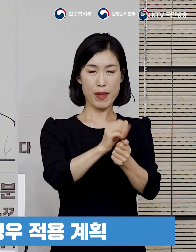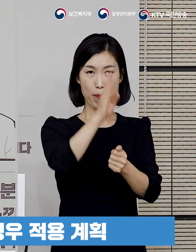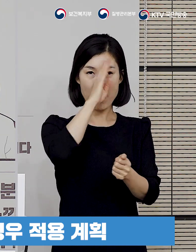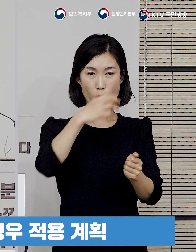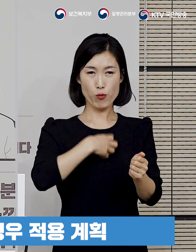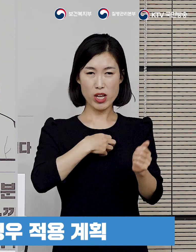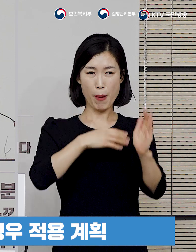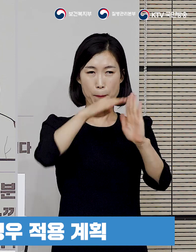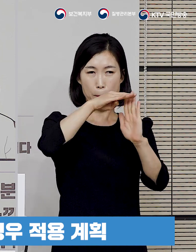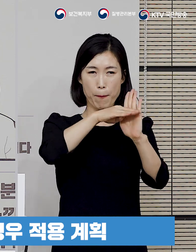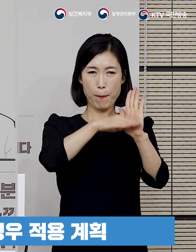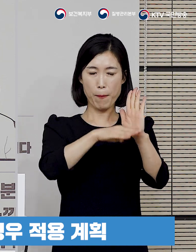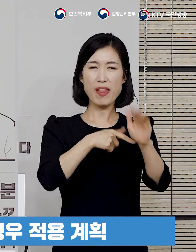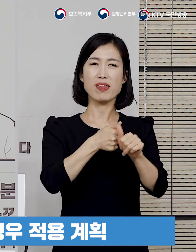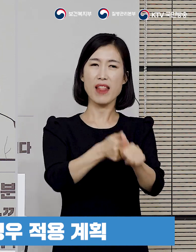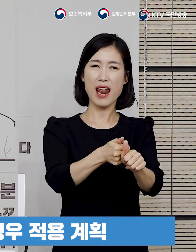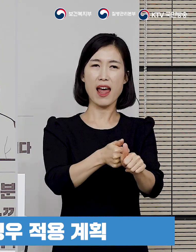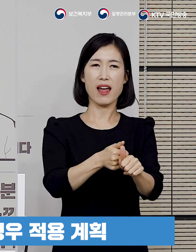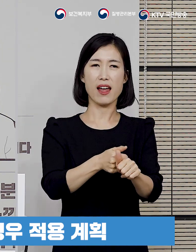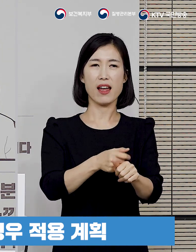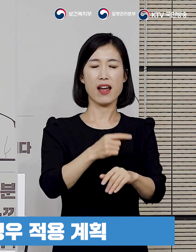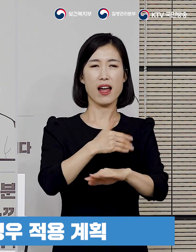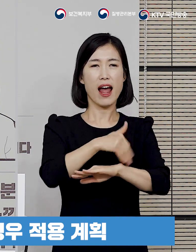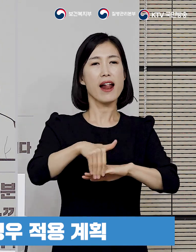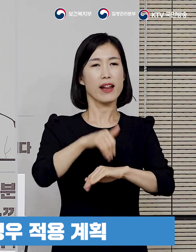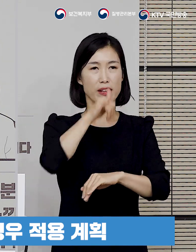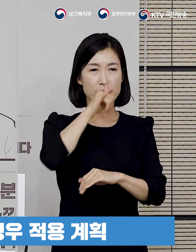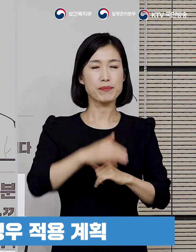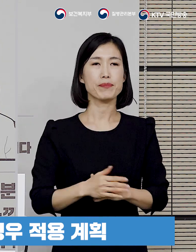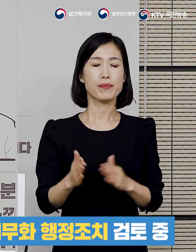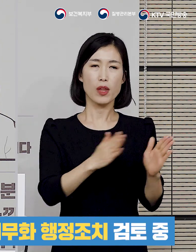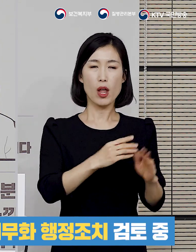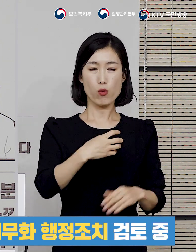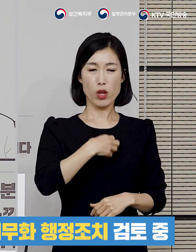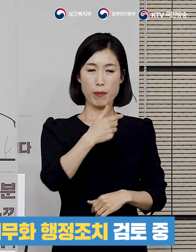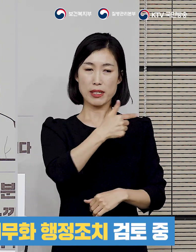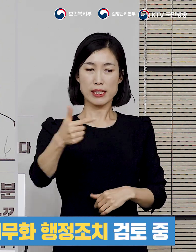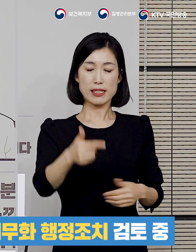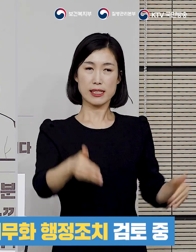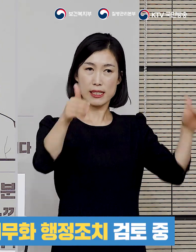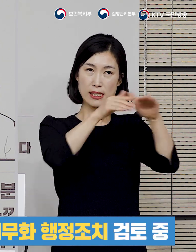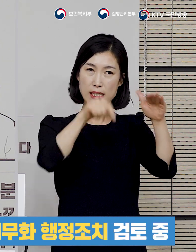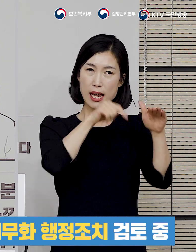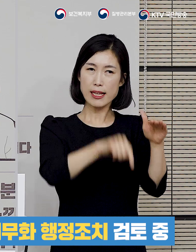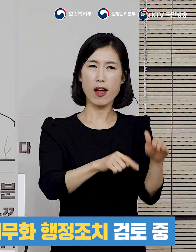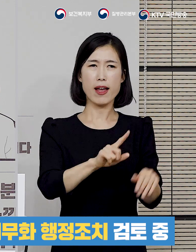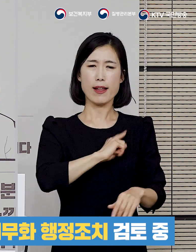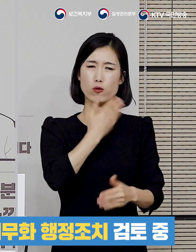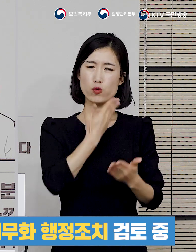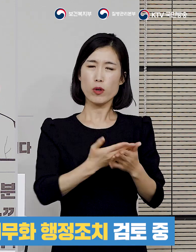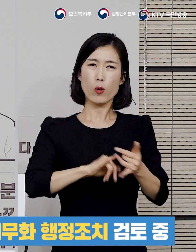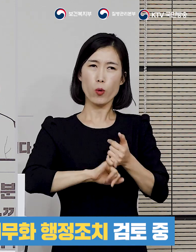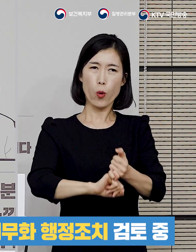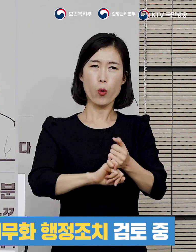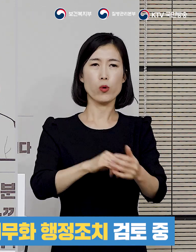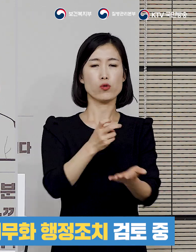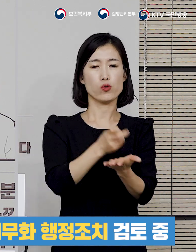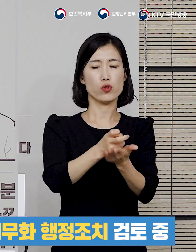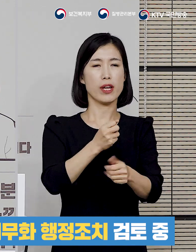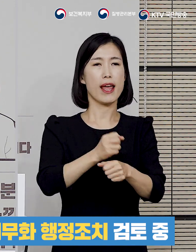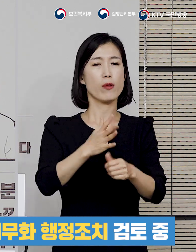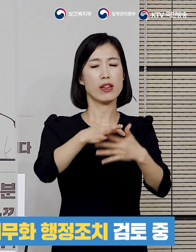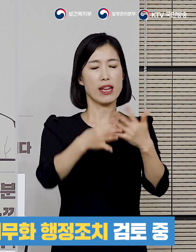경계나 심각일 경우에 적용할 계획입니다. 또한 고위험 시설에서 핵심적으로 이행해야